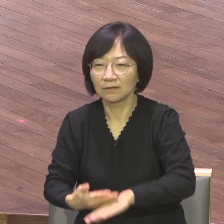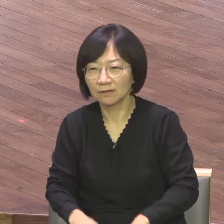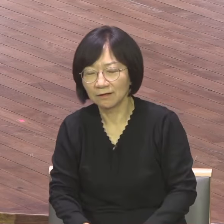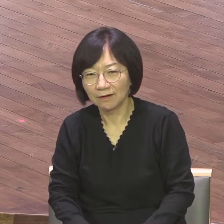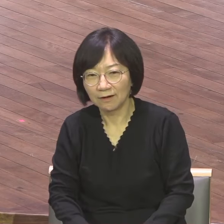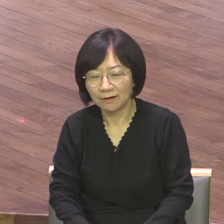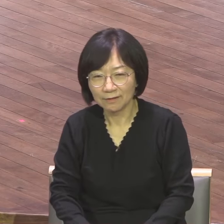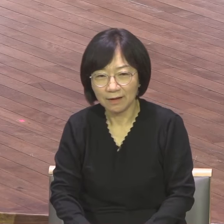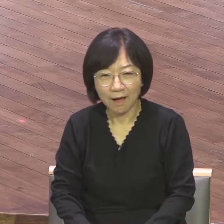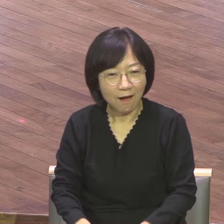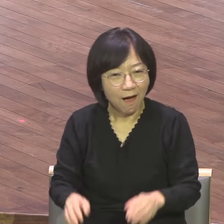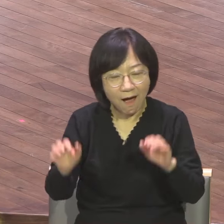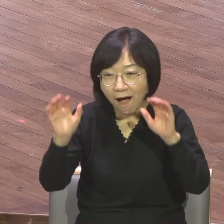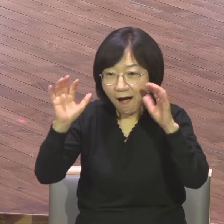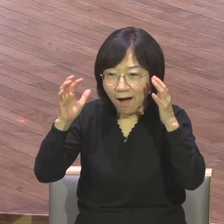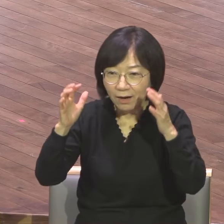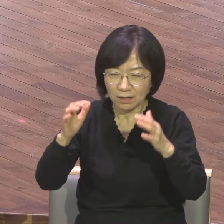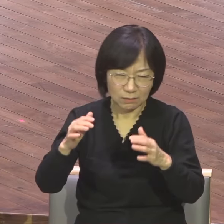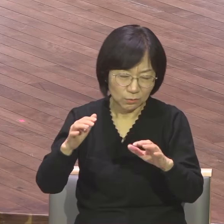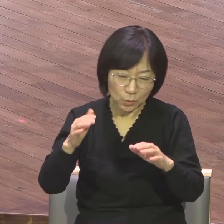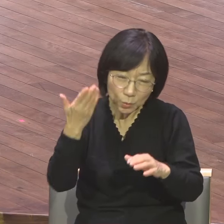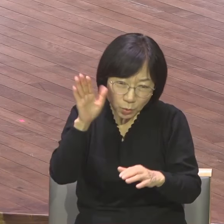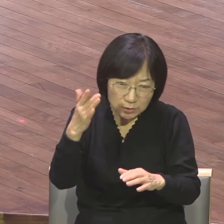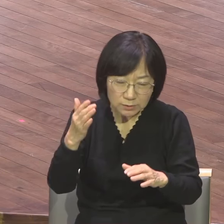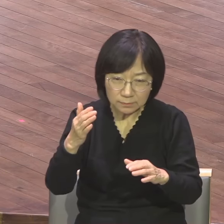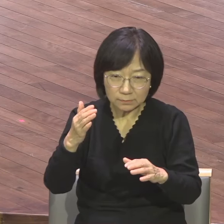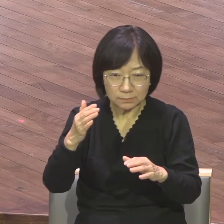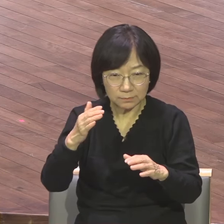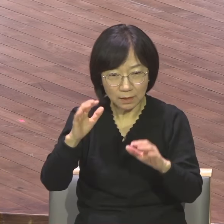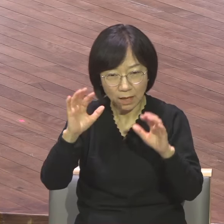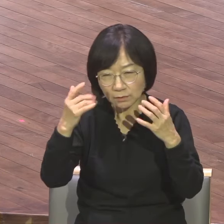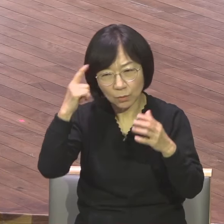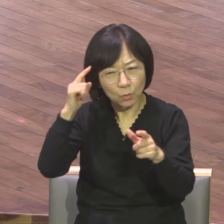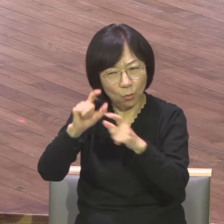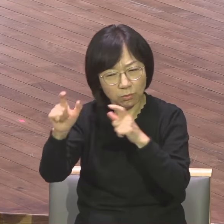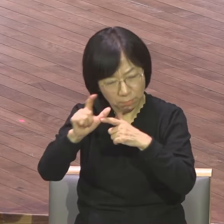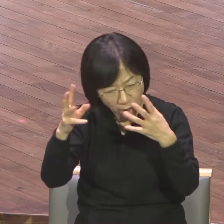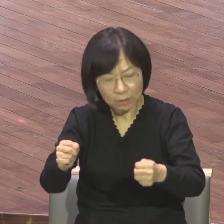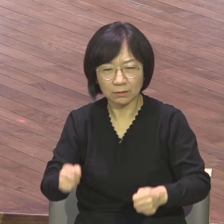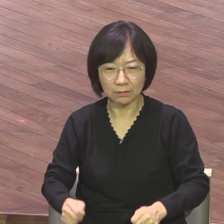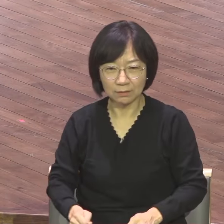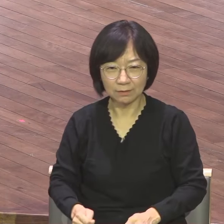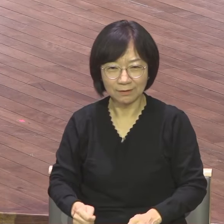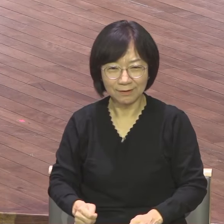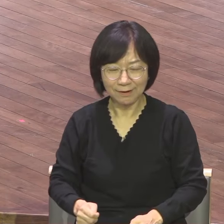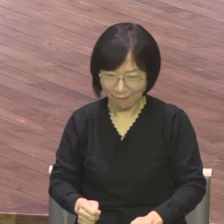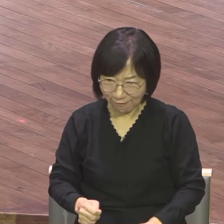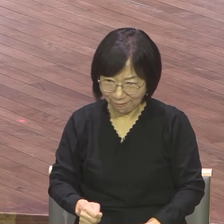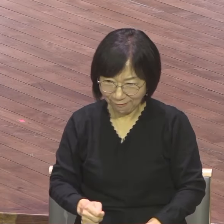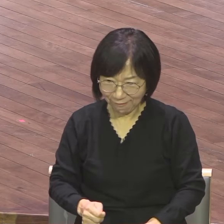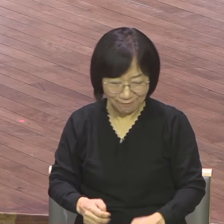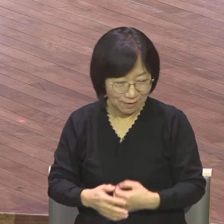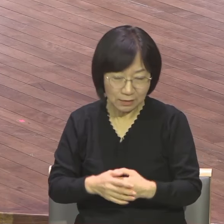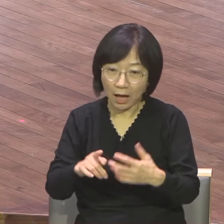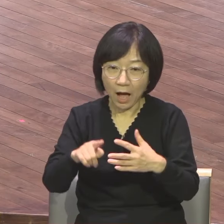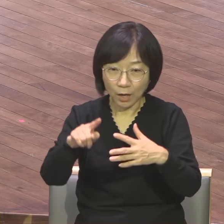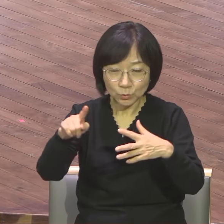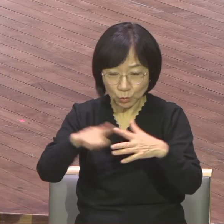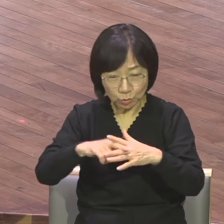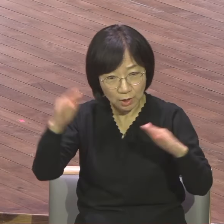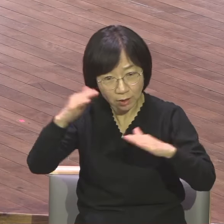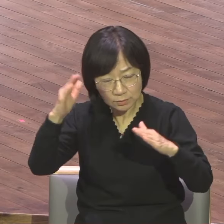야, 요즘 아이들도 고민 많습니다. 여러분, 아이들 다 6살 때 지 고민이 있어요. 초등학생도 뭐